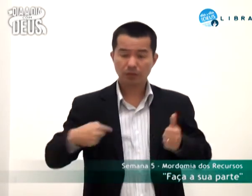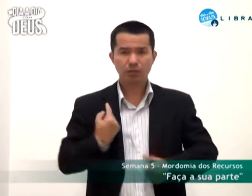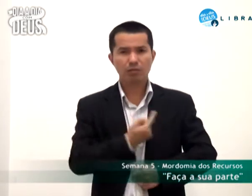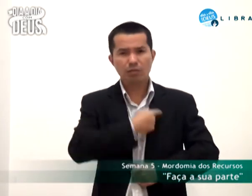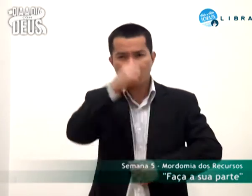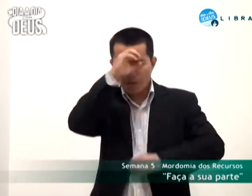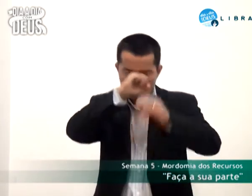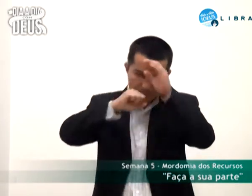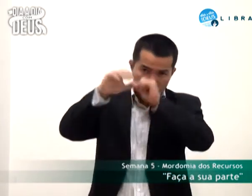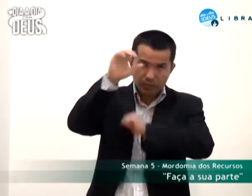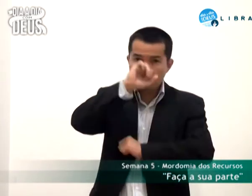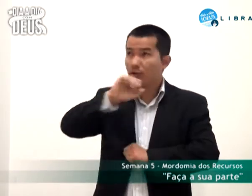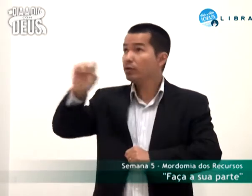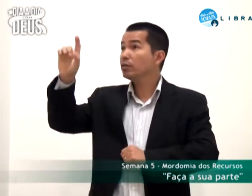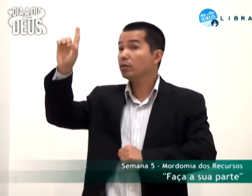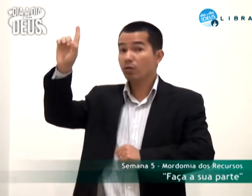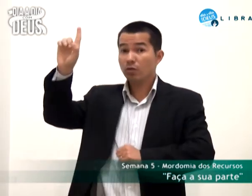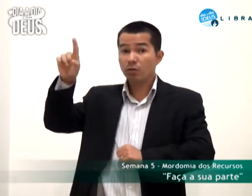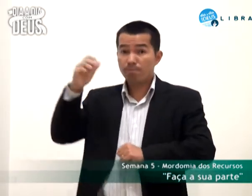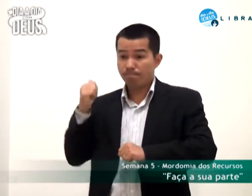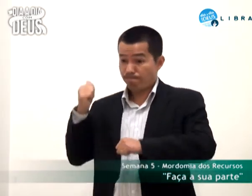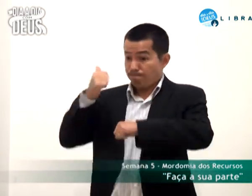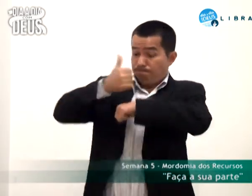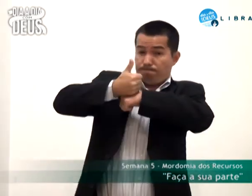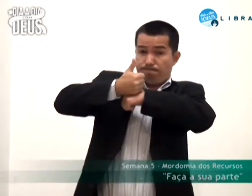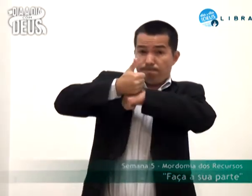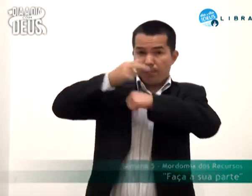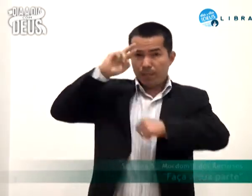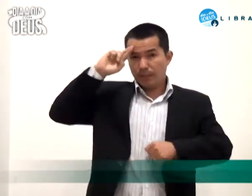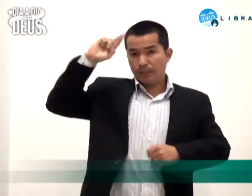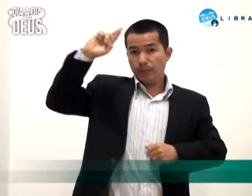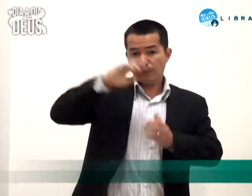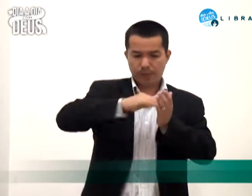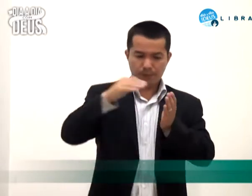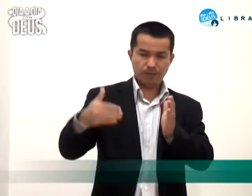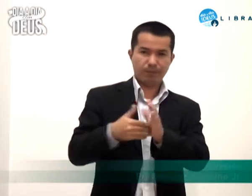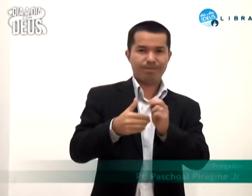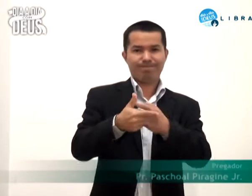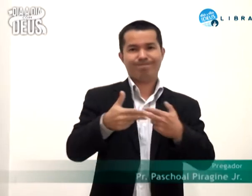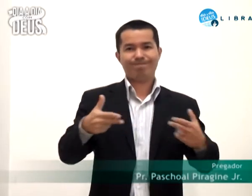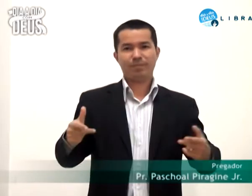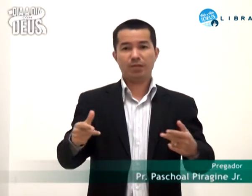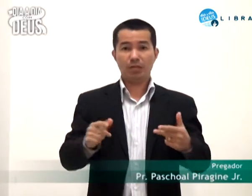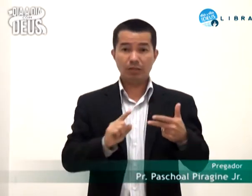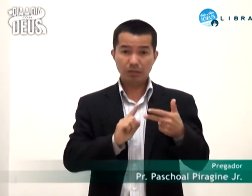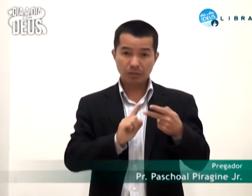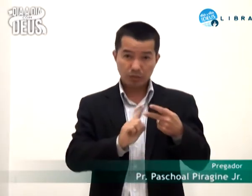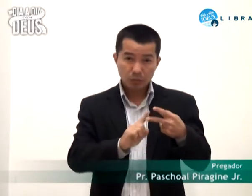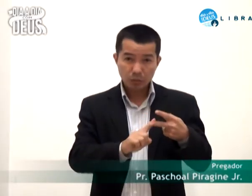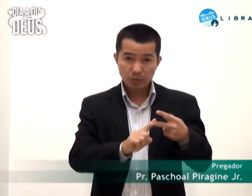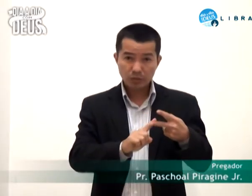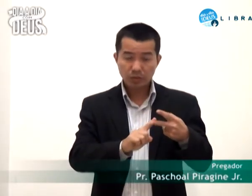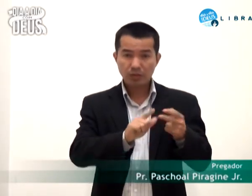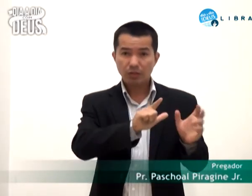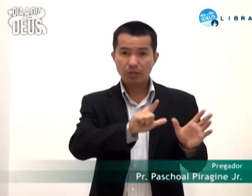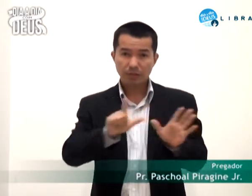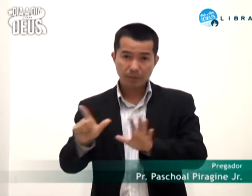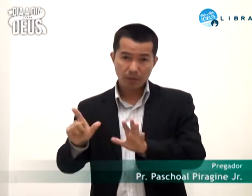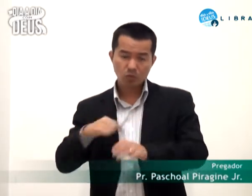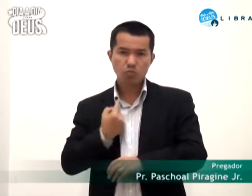de todas as coisas. Na segunda semana nós aprendemos que nós precisamos